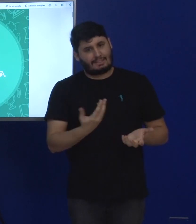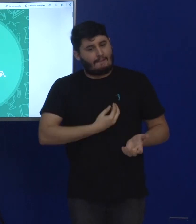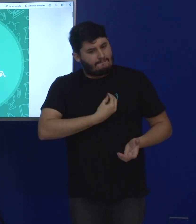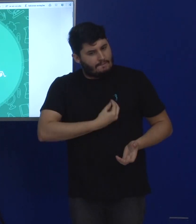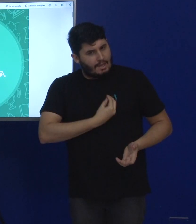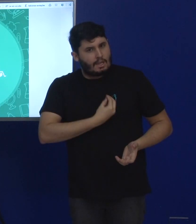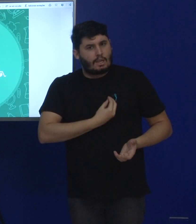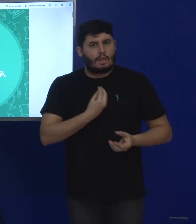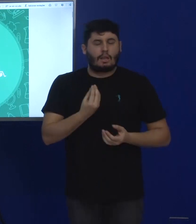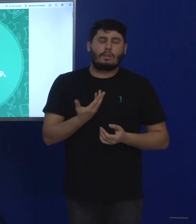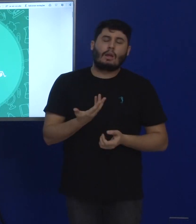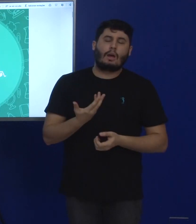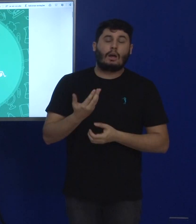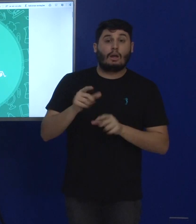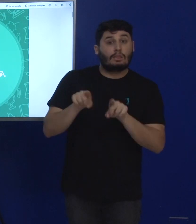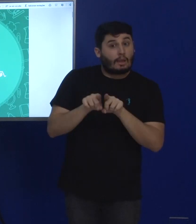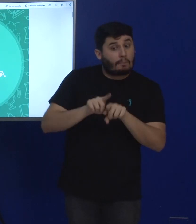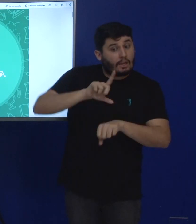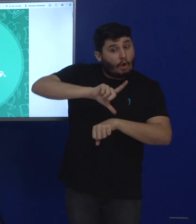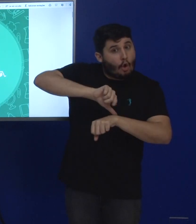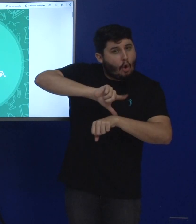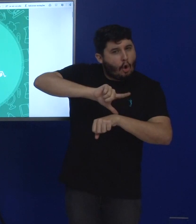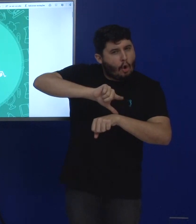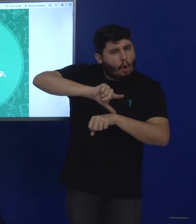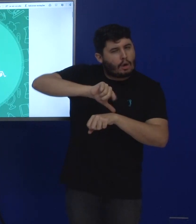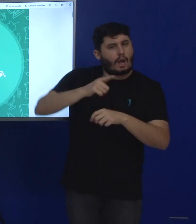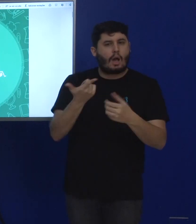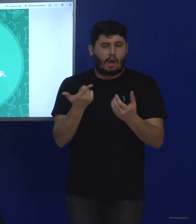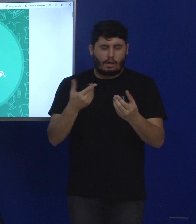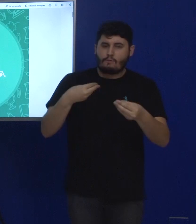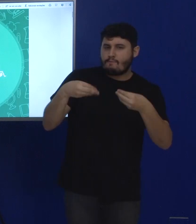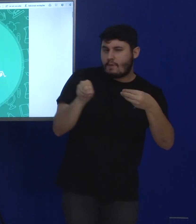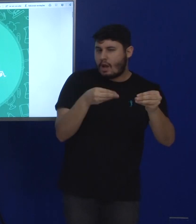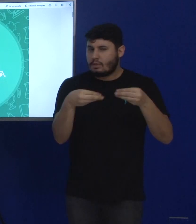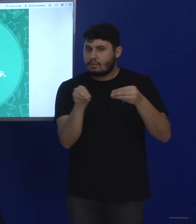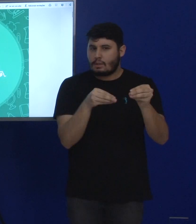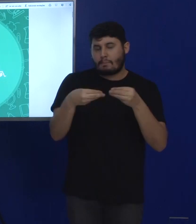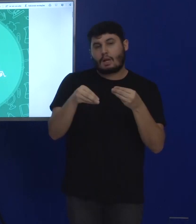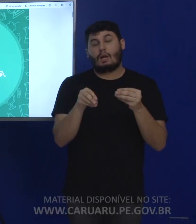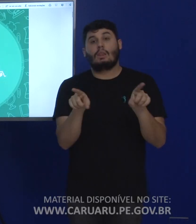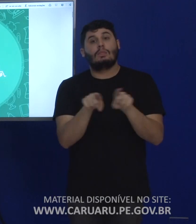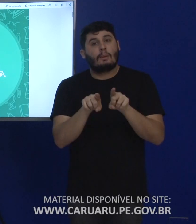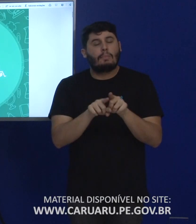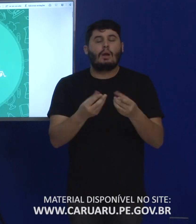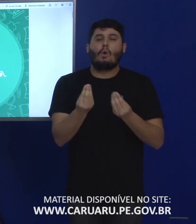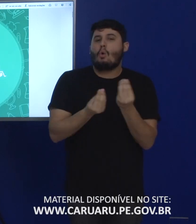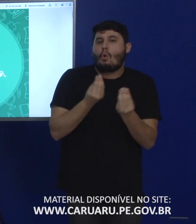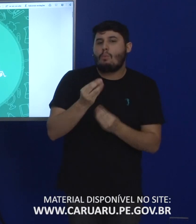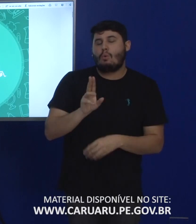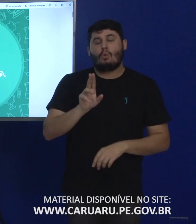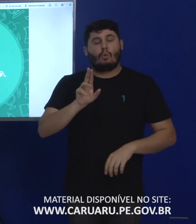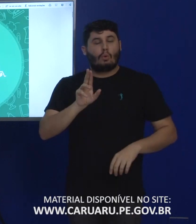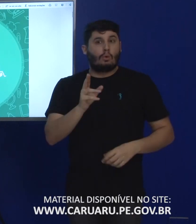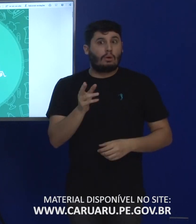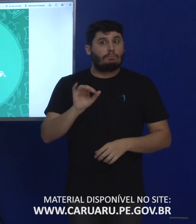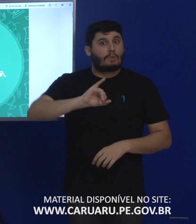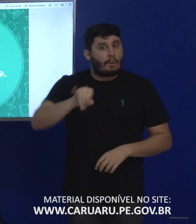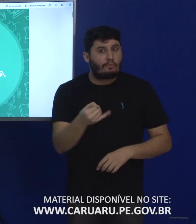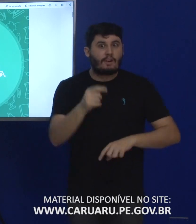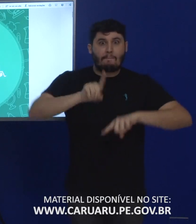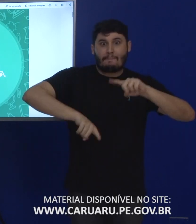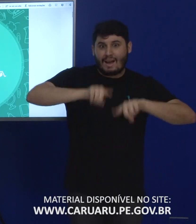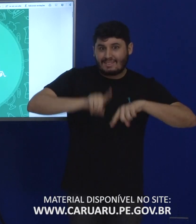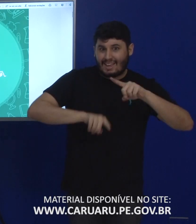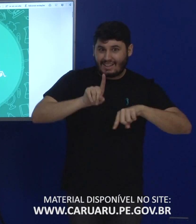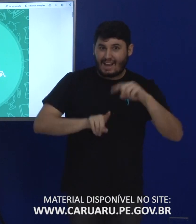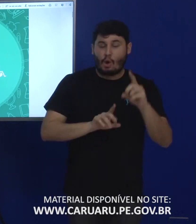de flexibilização de horário dos nossos estudantes, bem como os materiais que serão adaptados nessa rotina